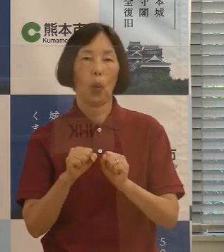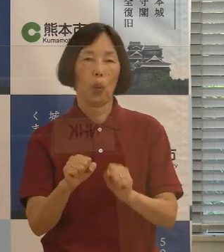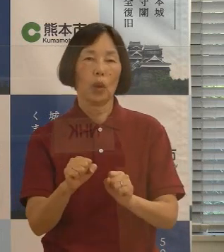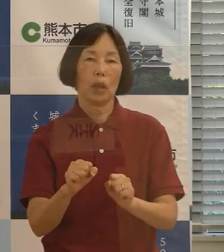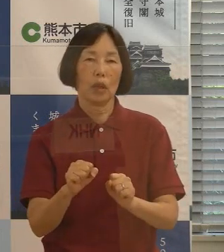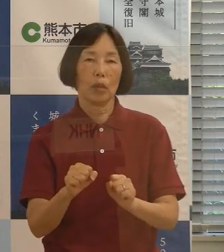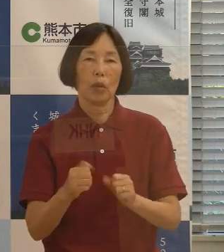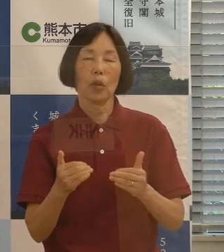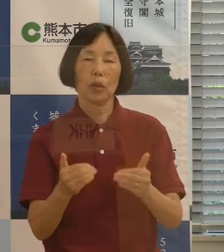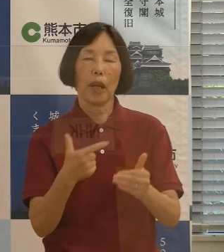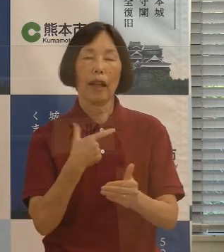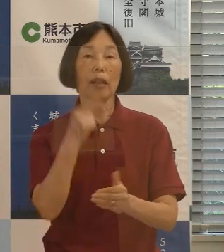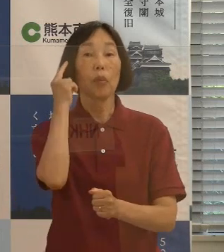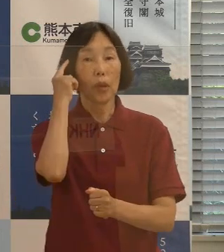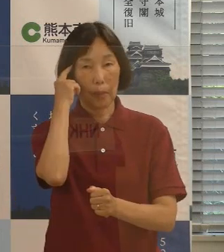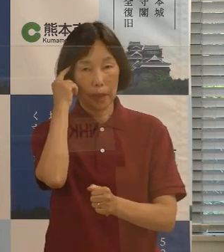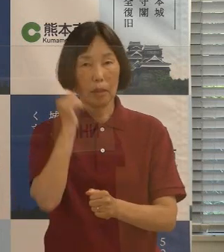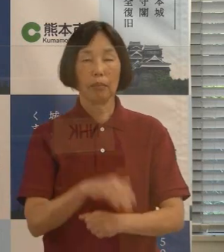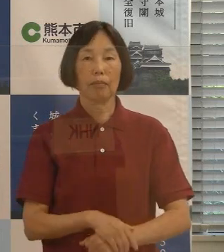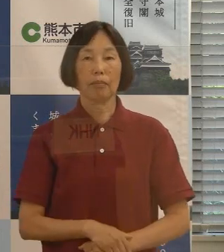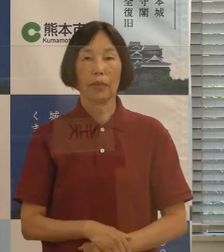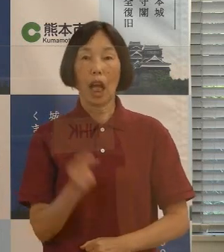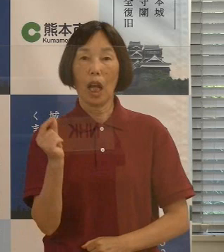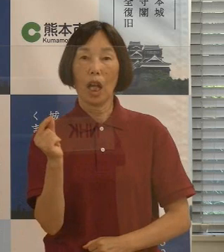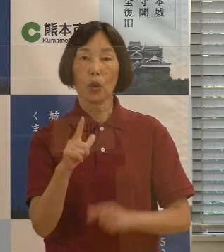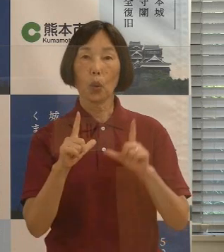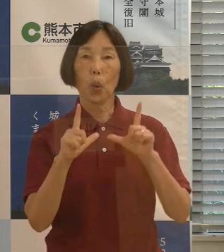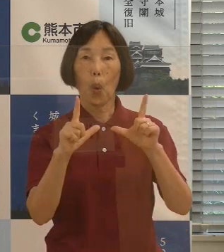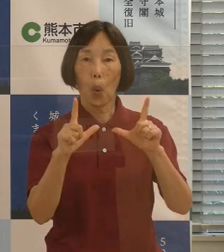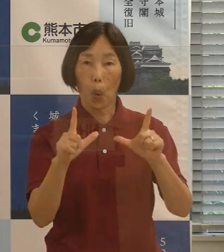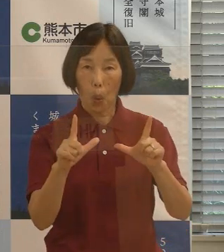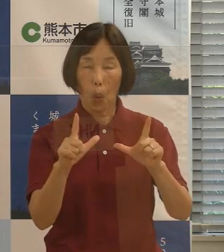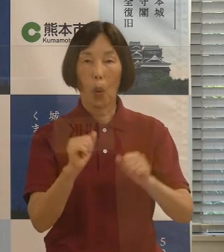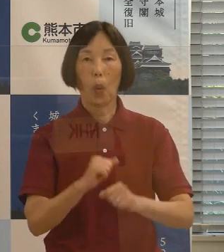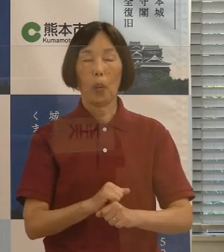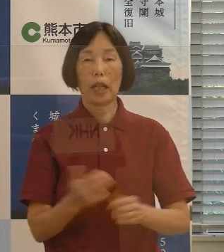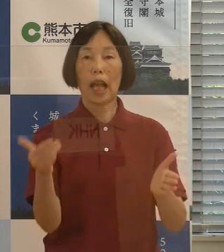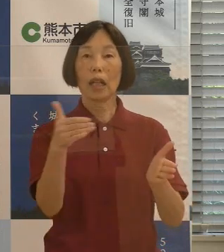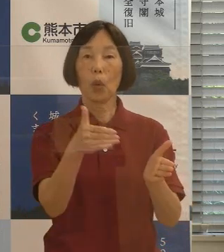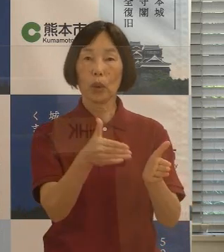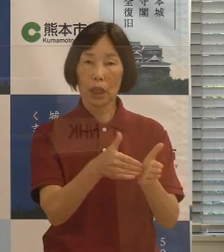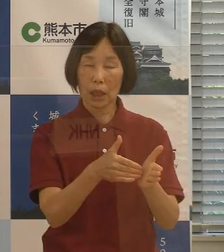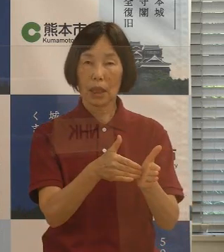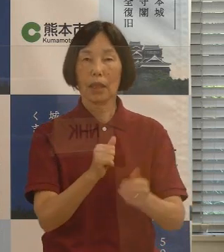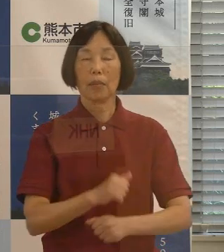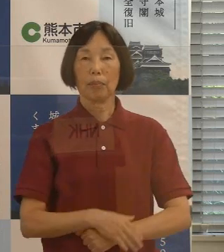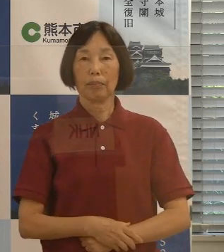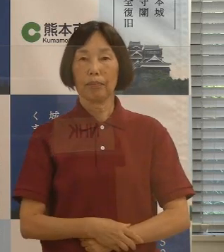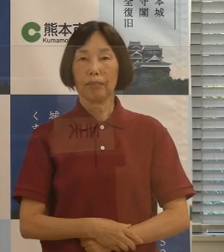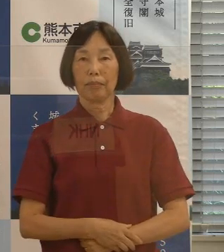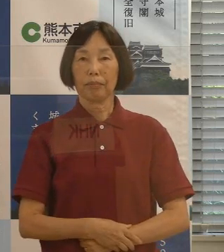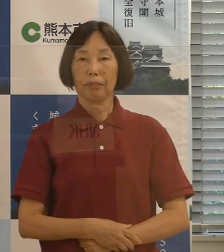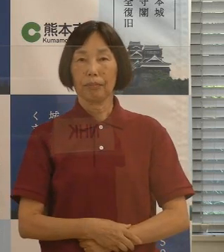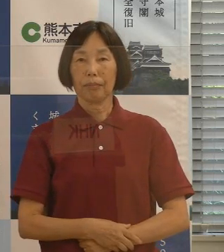考えております。それからちょっと速報として申し上げます。最後にですね、